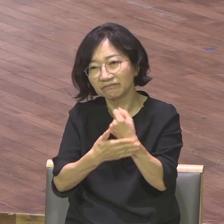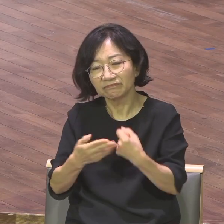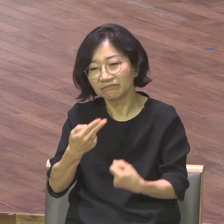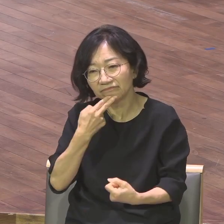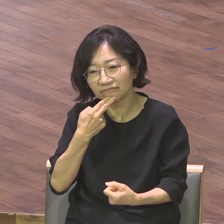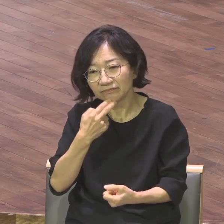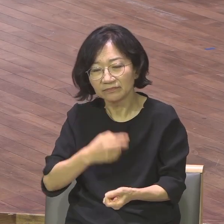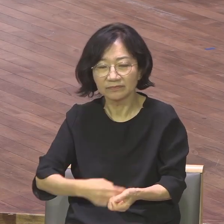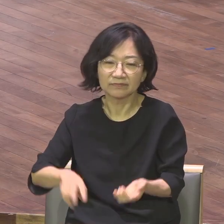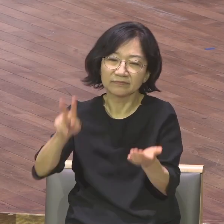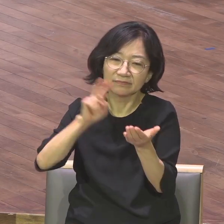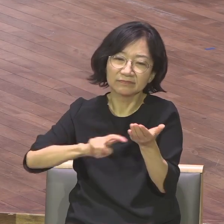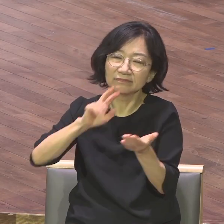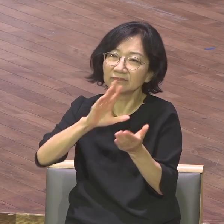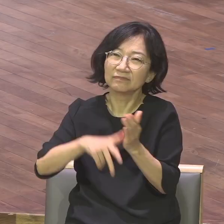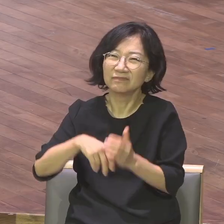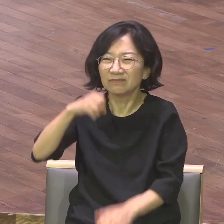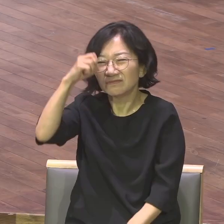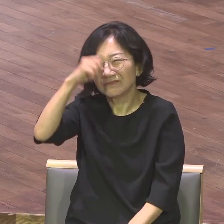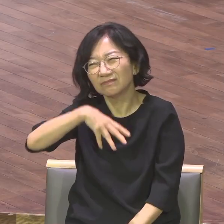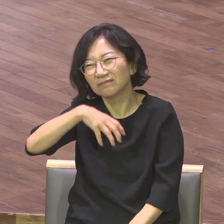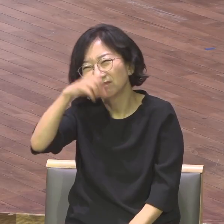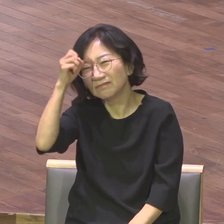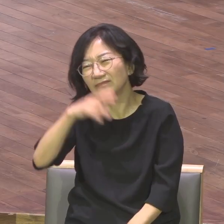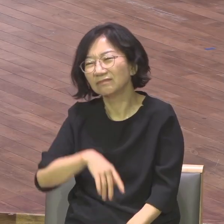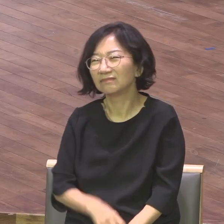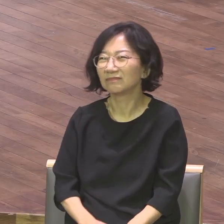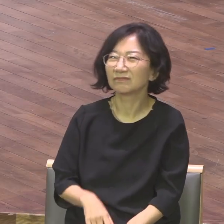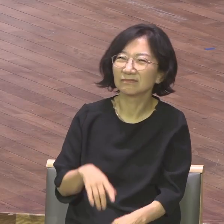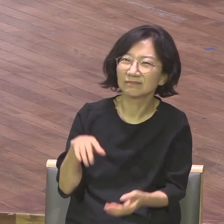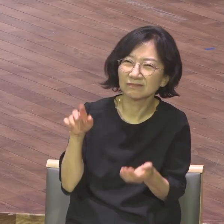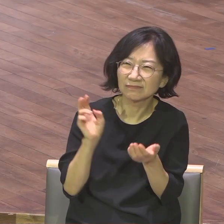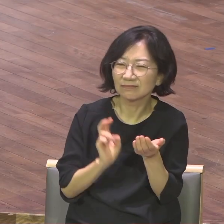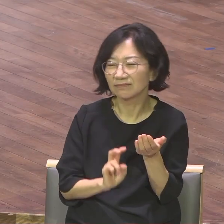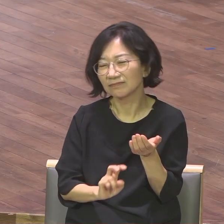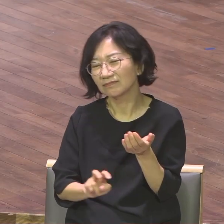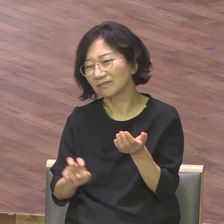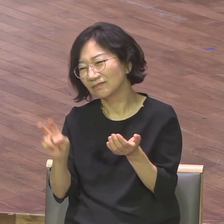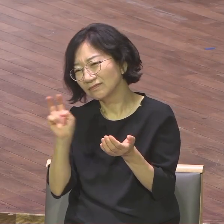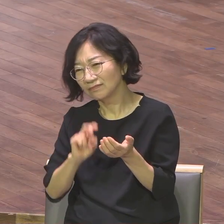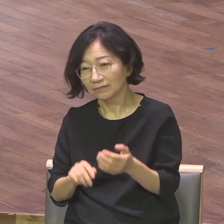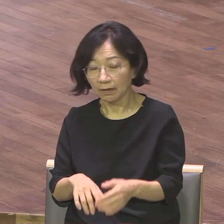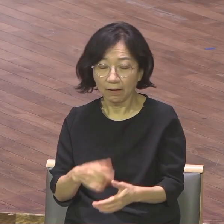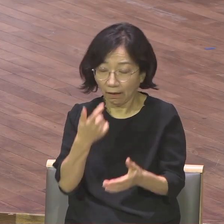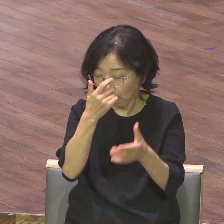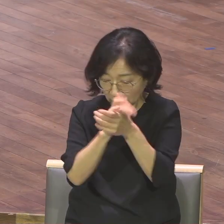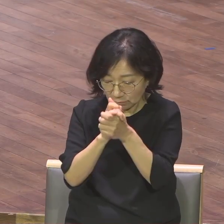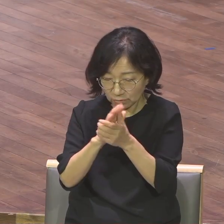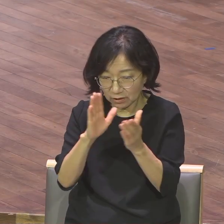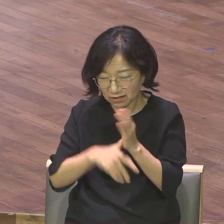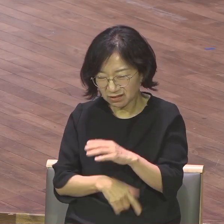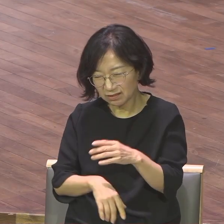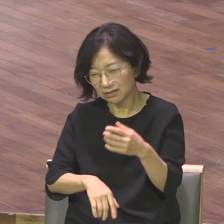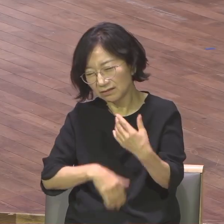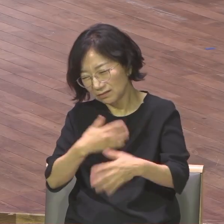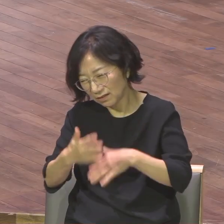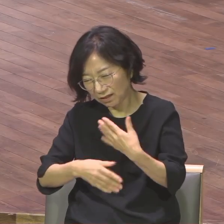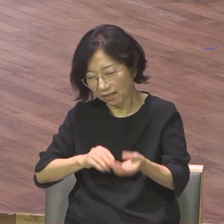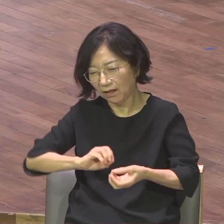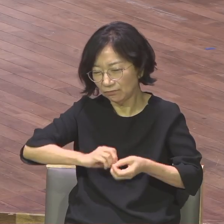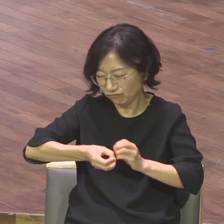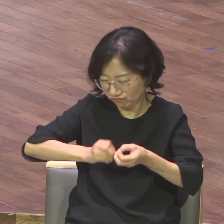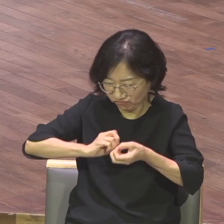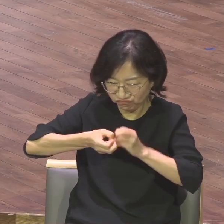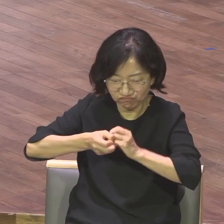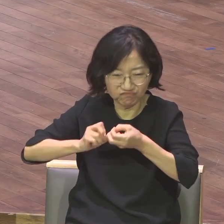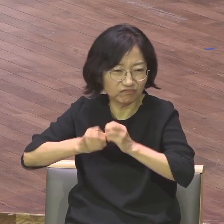찬송을 불러도 감각도 없고 기도를 해도 중언부언하는 교인들이 너무